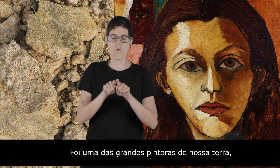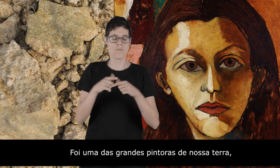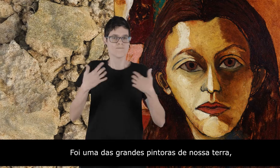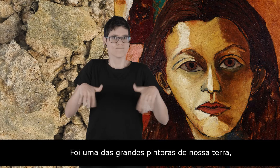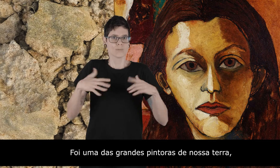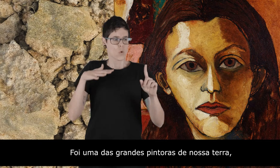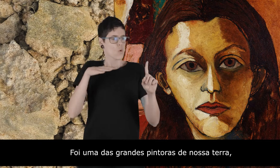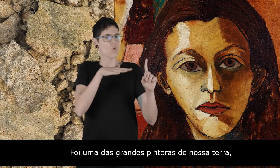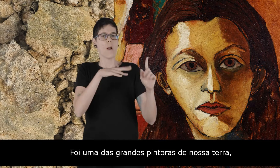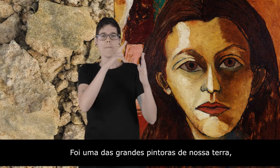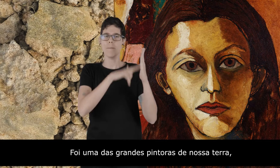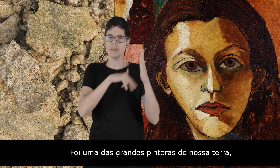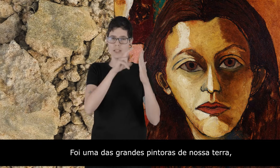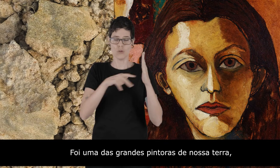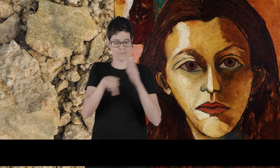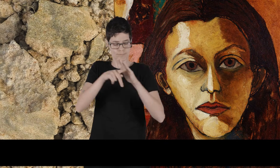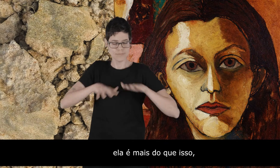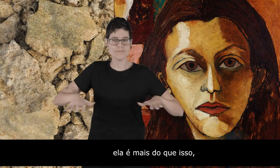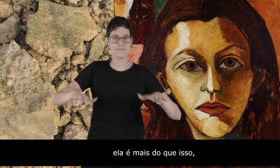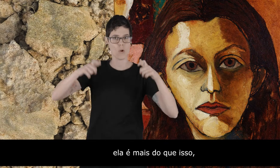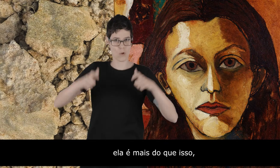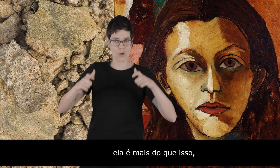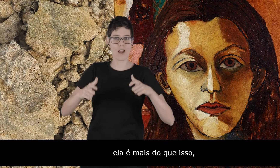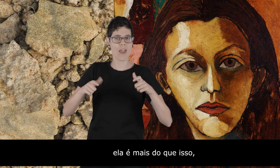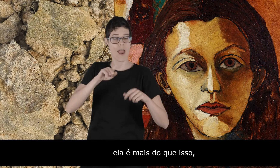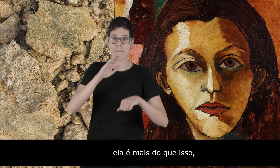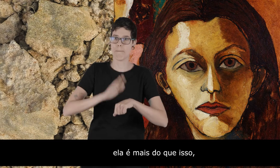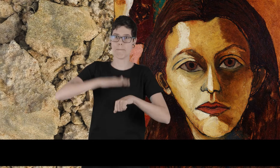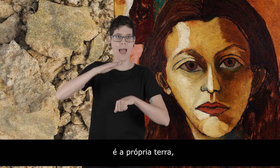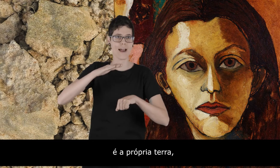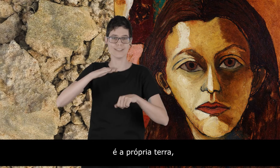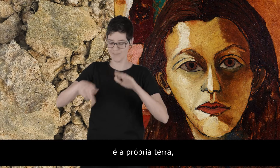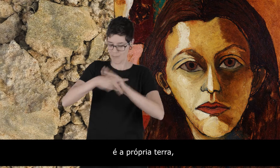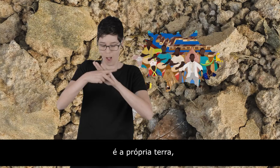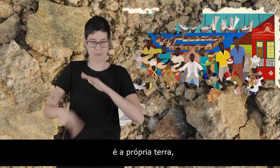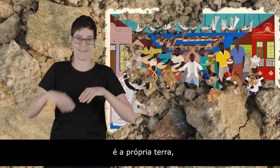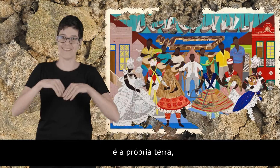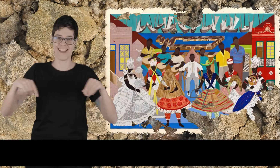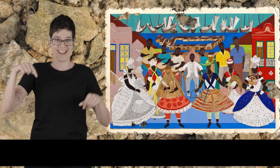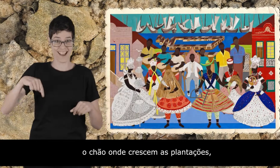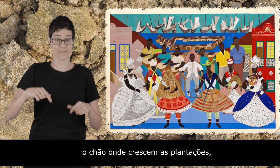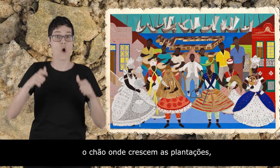foi uma das grandes pintoras de nossa terra. Ela é mais do que isso. É a própria